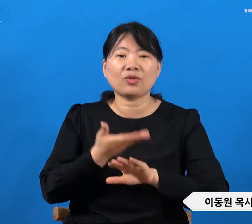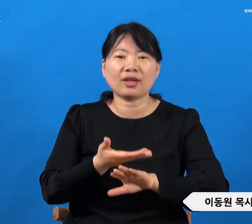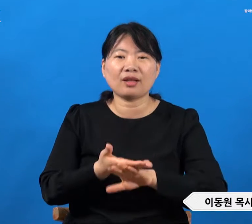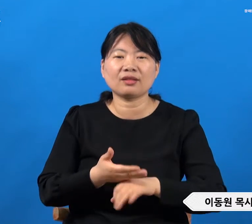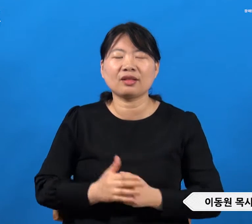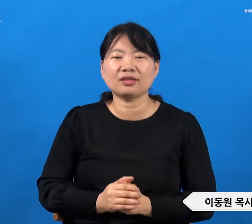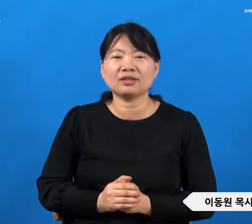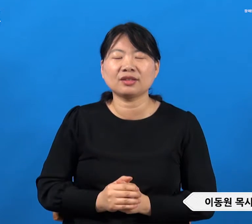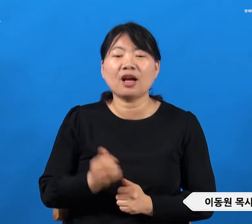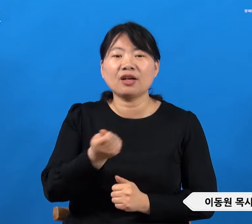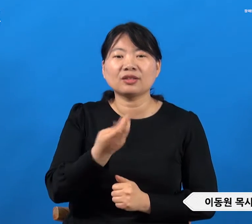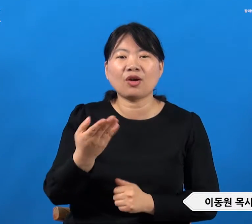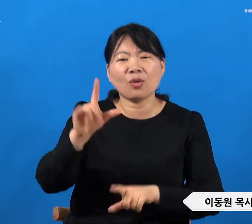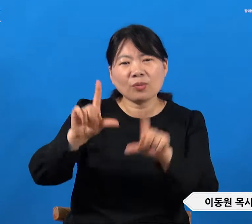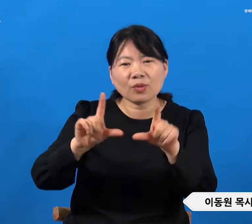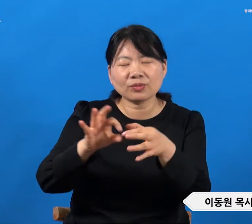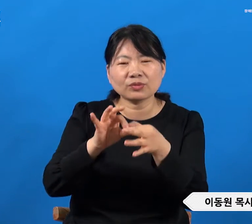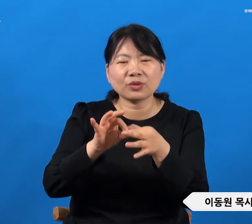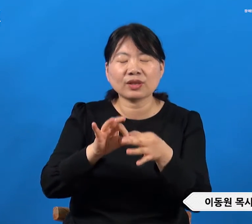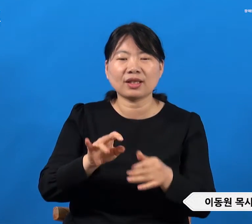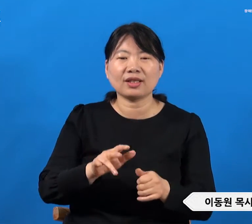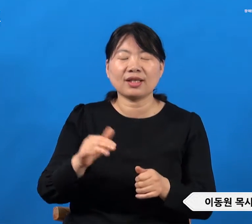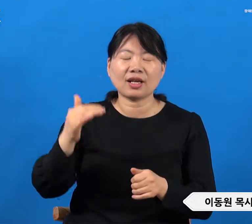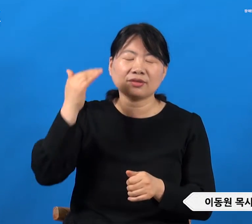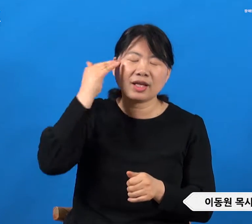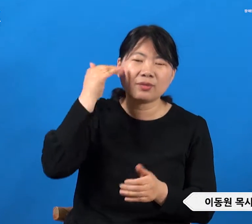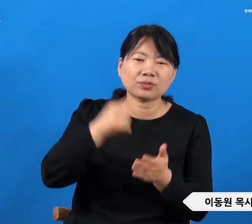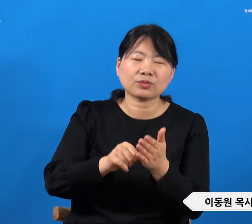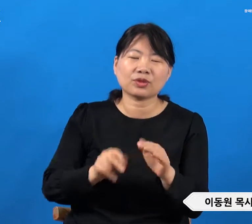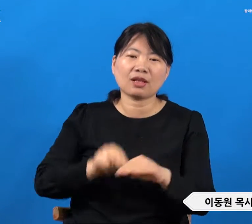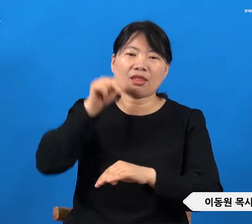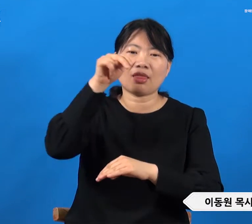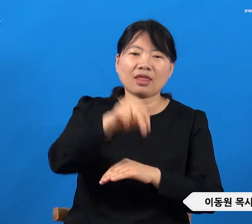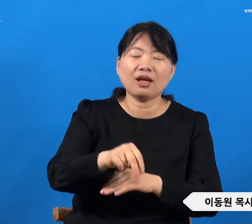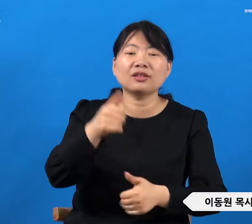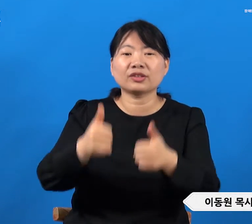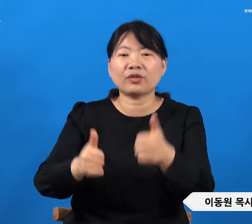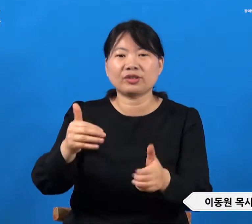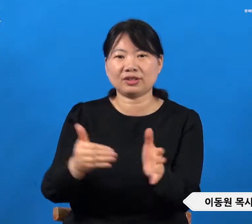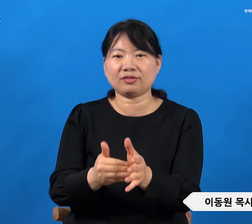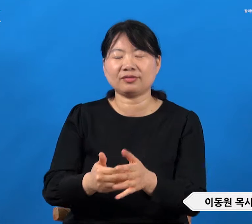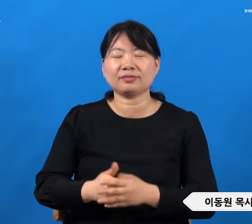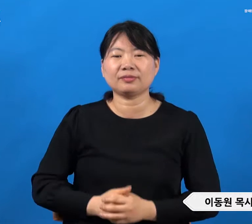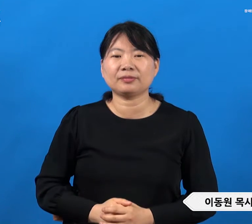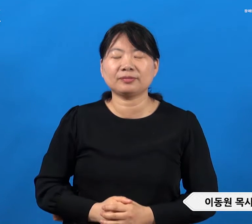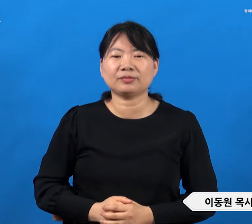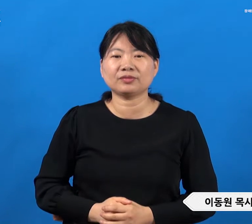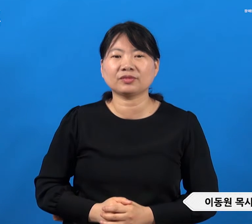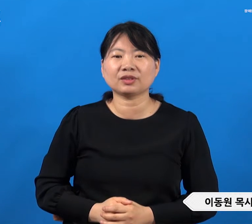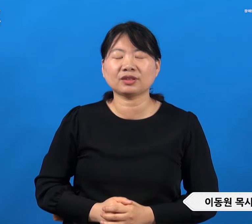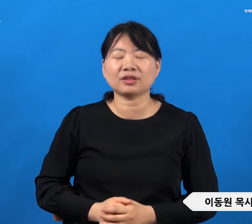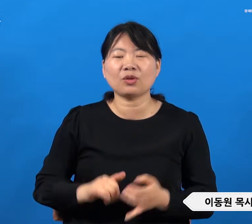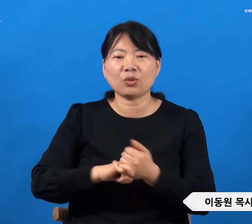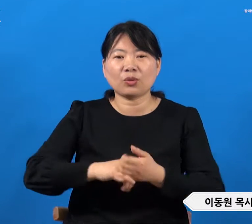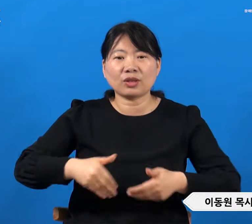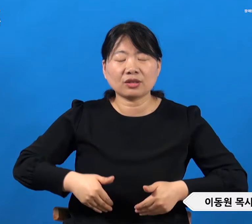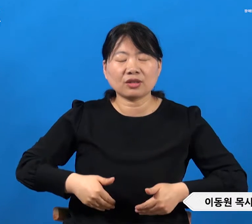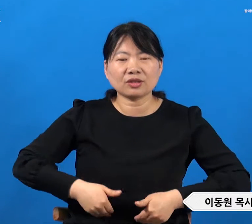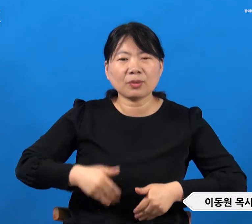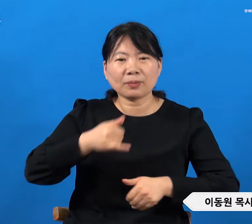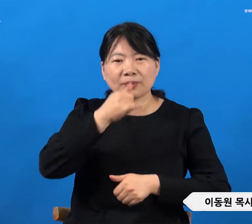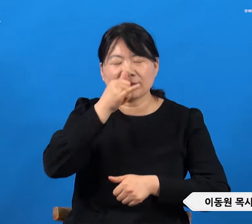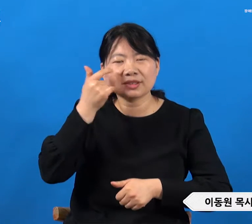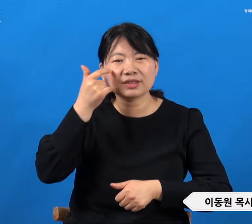아니라 여러 형태의 장애물을 뛰어넘는 그런 경기였습니다. 꼭 그럴 필요가